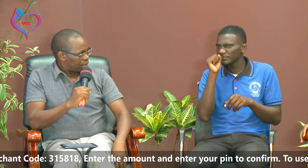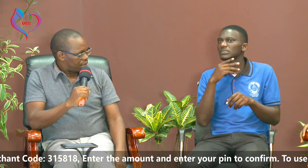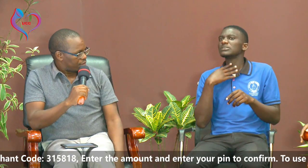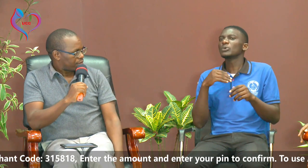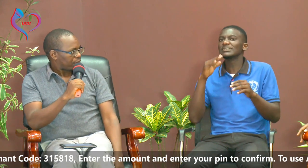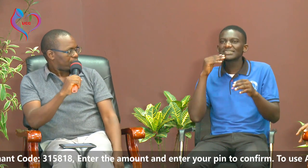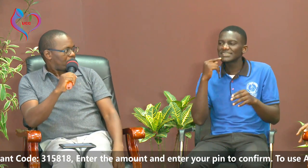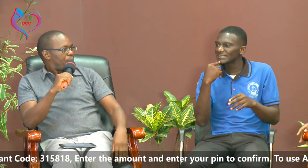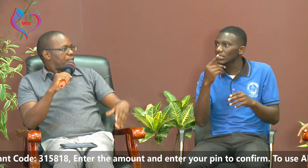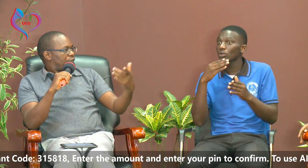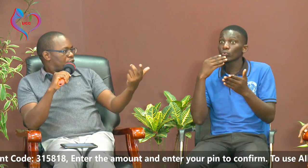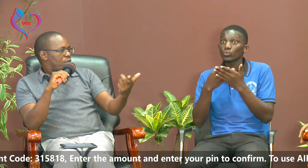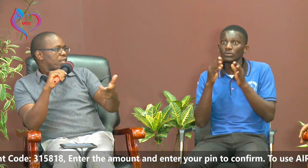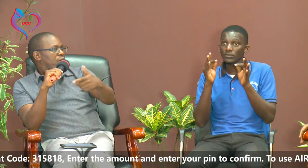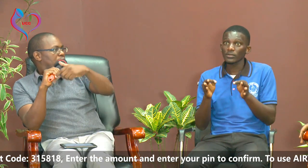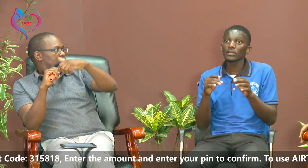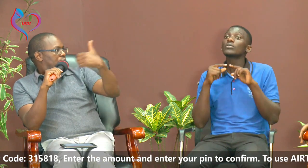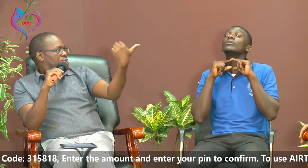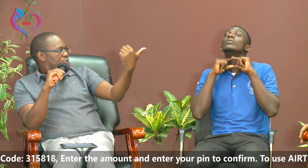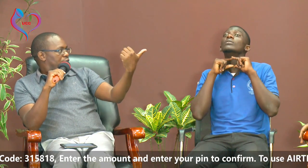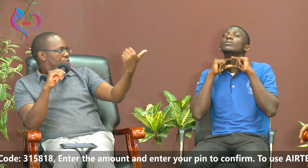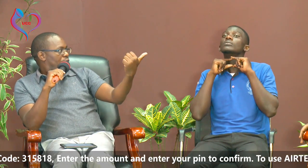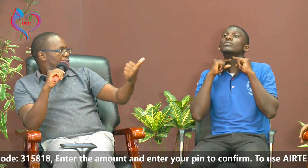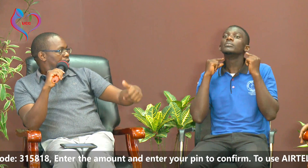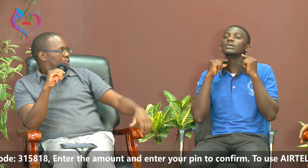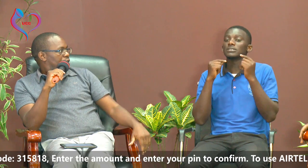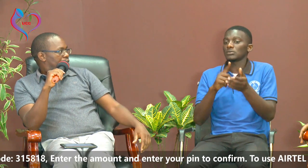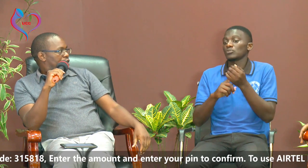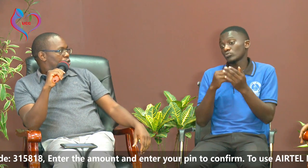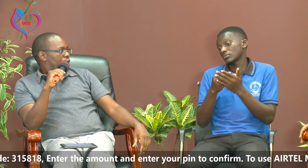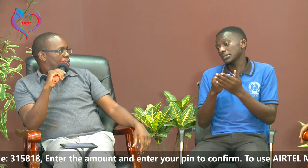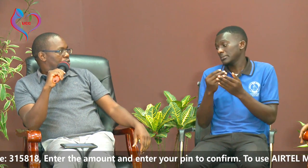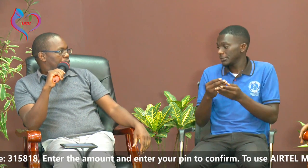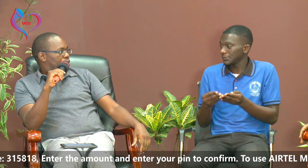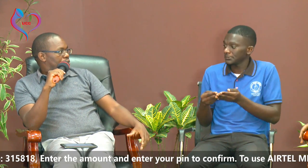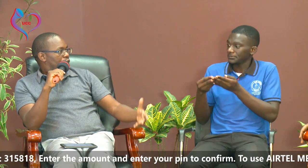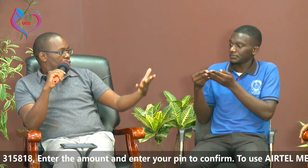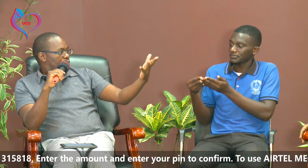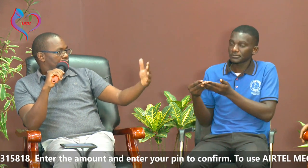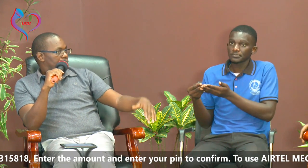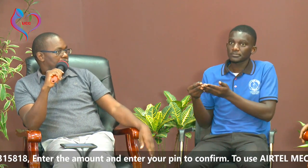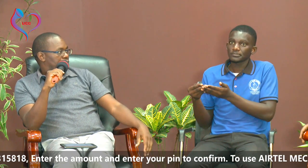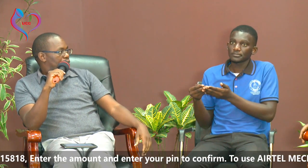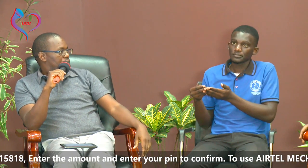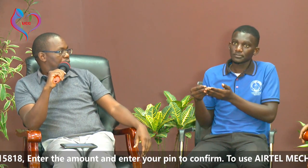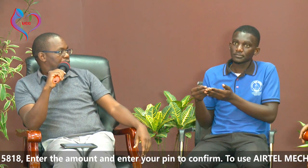bamuzika pastor nazi kwata nazi tekawa nazi twala mugondi mu nazi wayo za